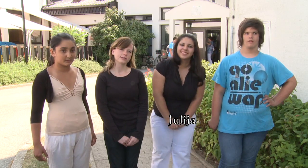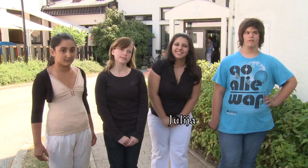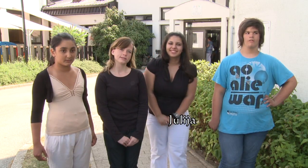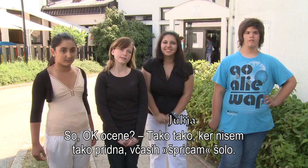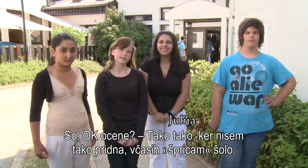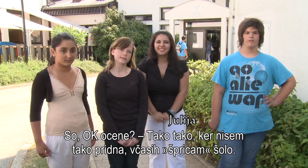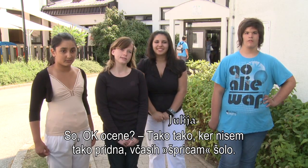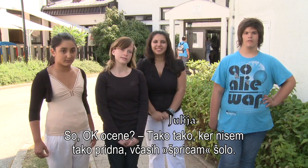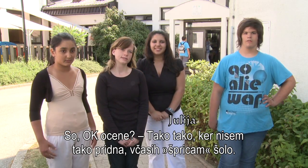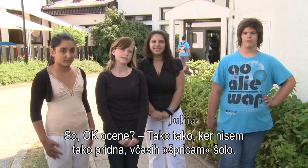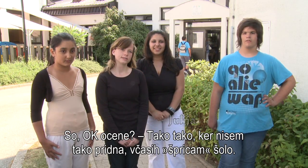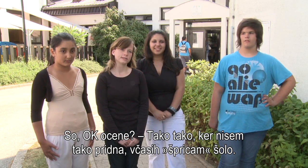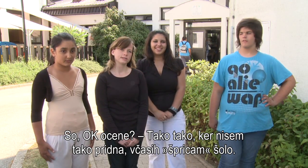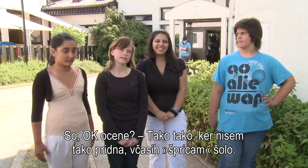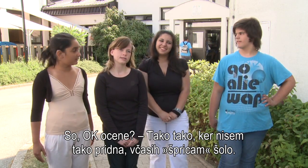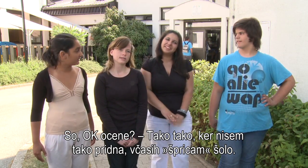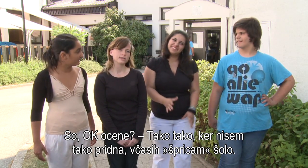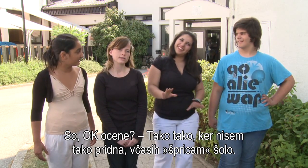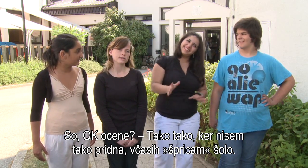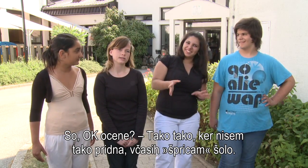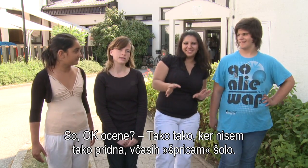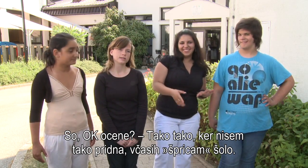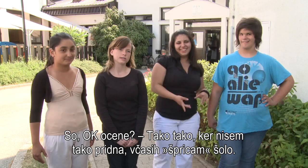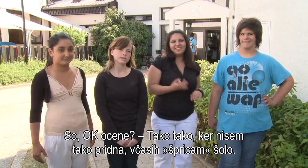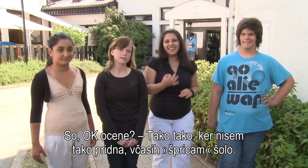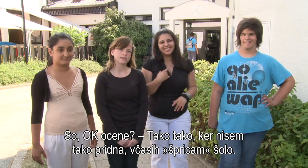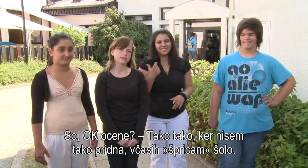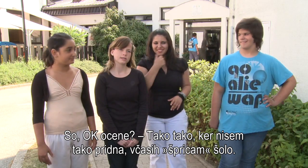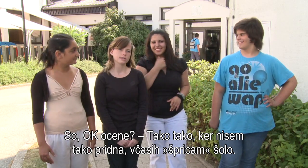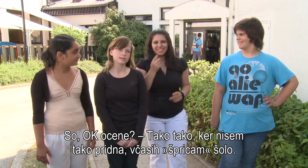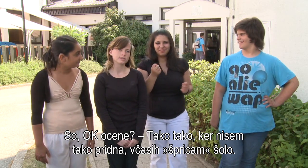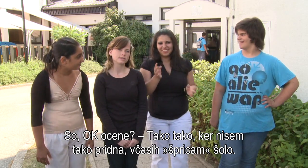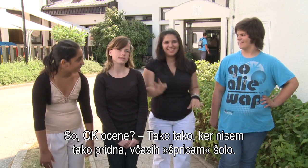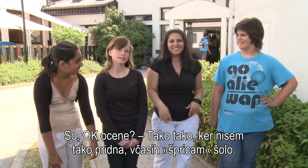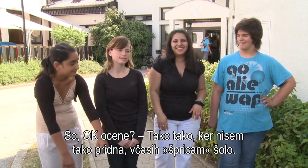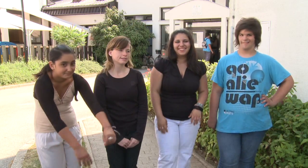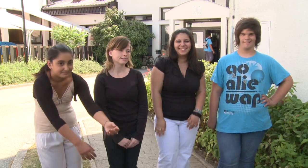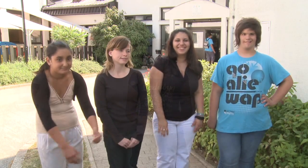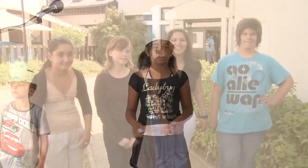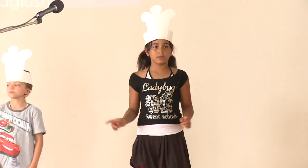Pa okej ocene? V redu. Včasih mi ti trite.